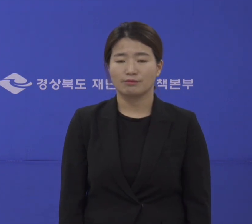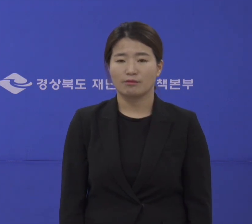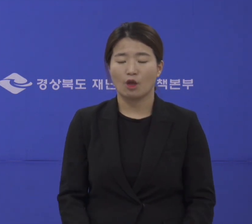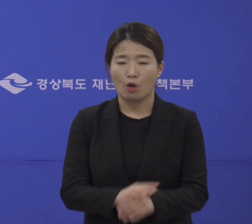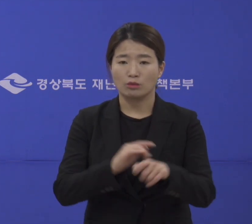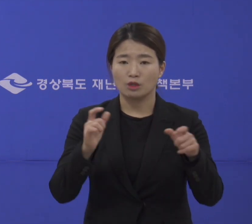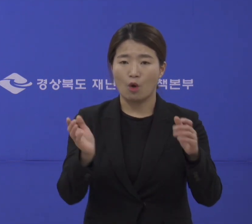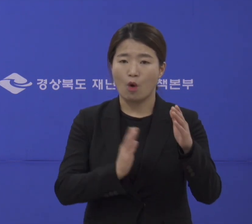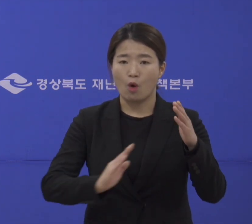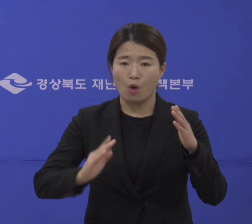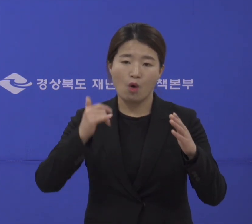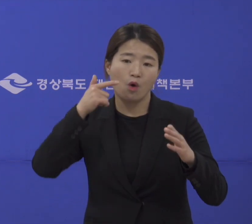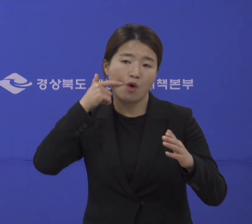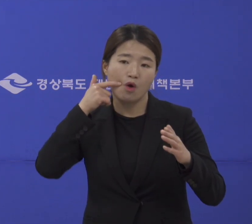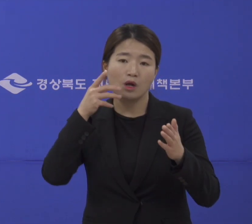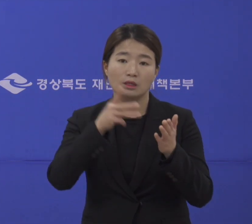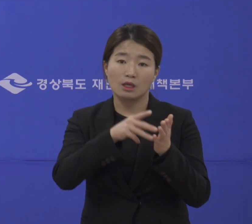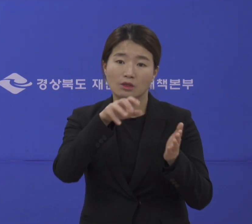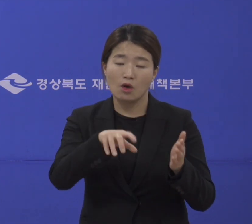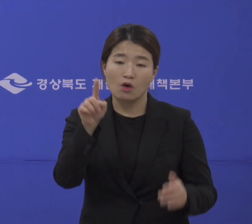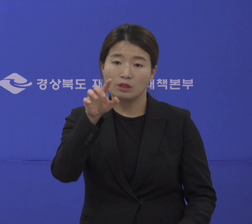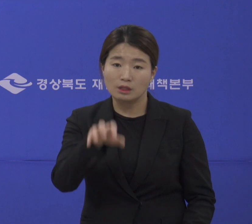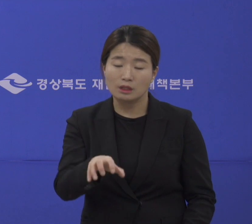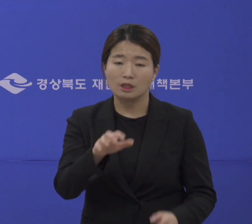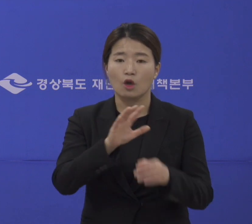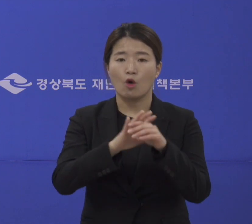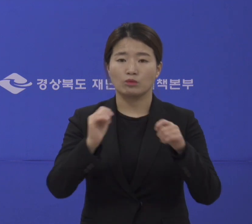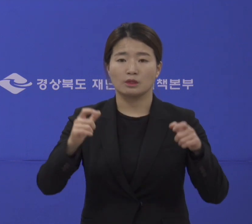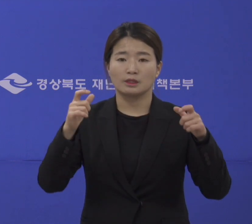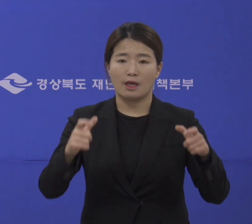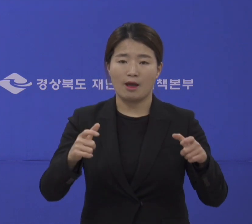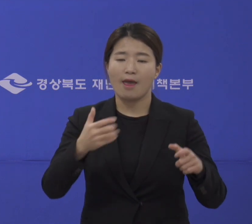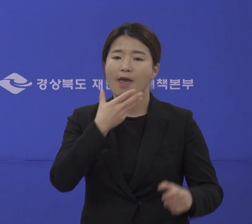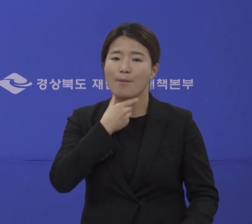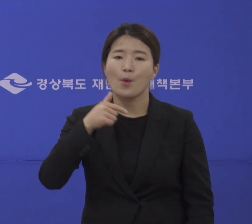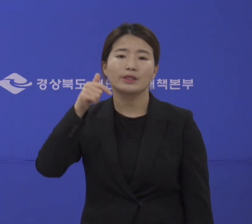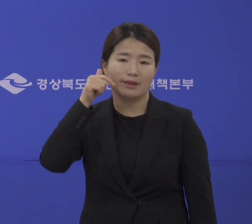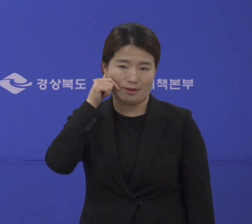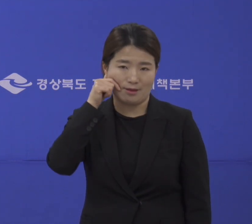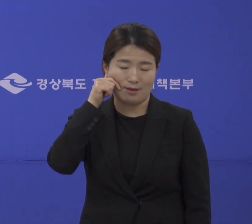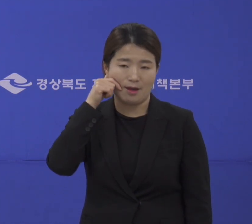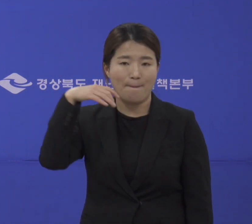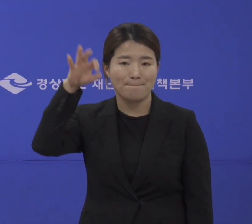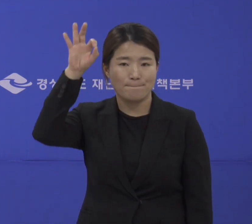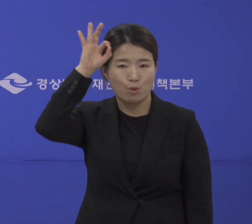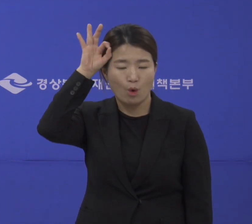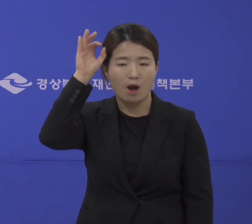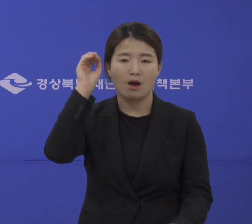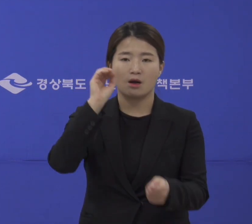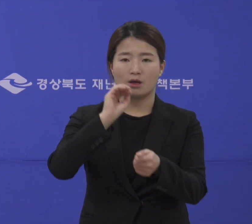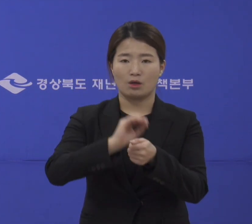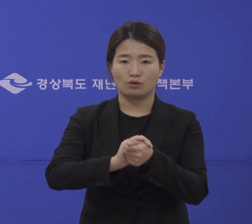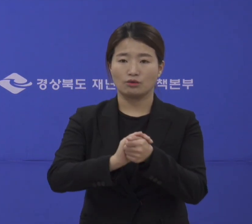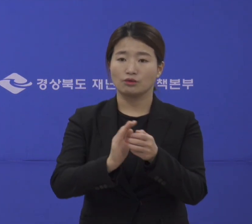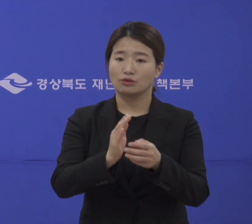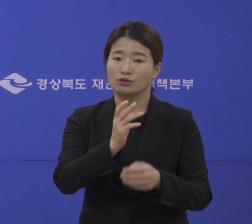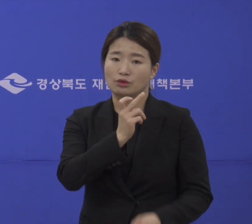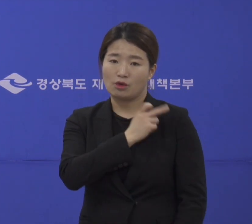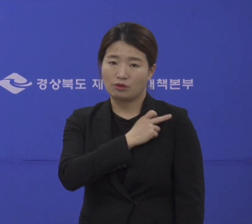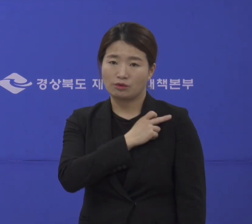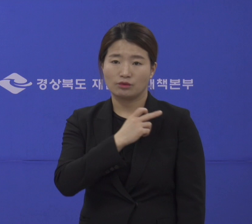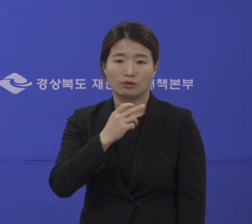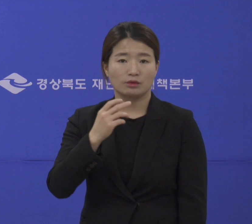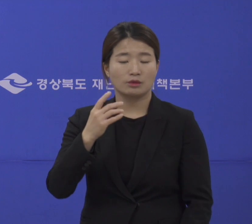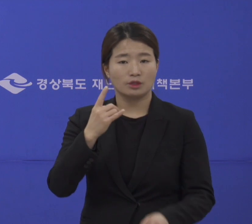도내 공공콜센터는 우리 도의 행복콜센터를 비롯해서 포항, 경주, 영주,